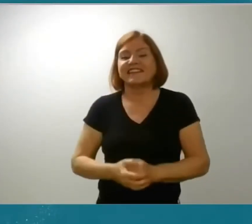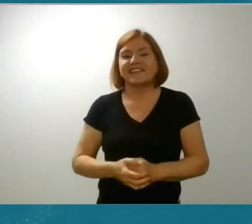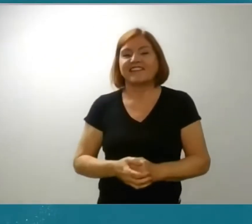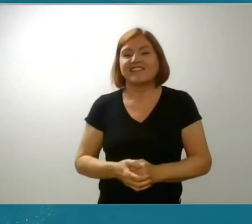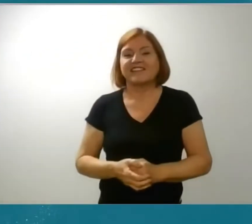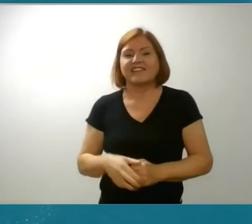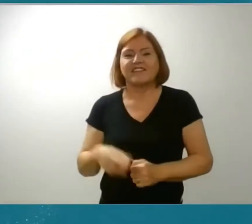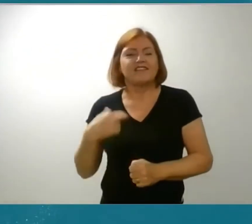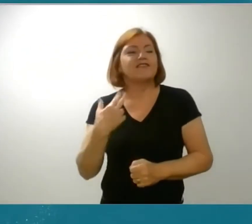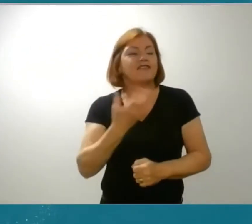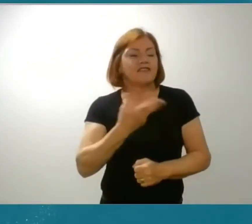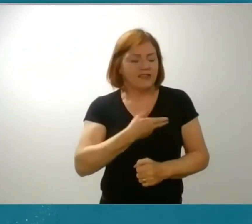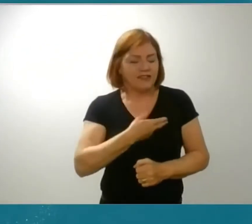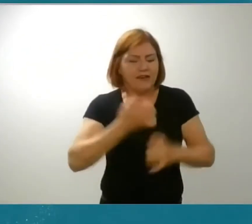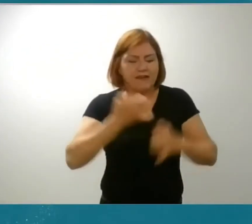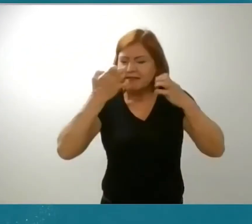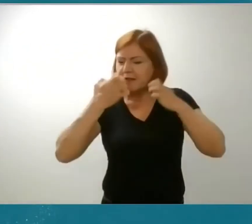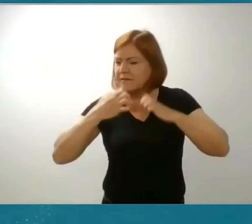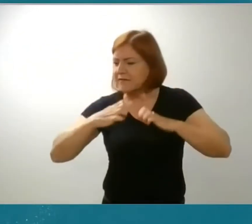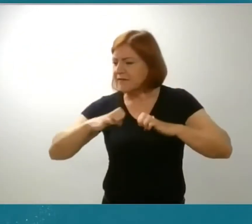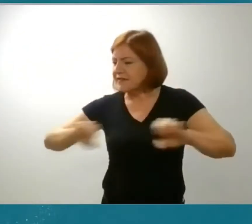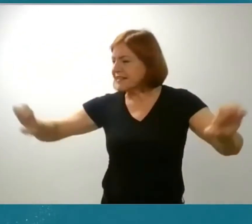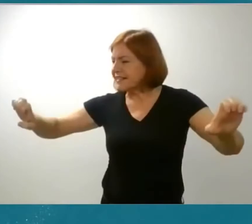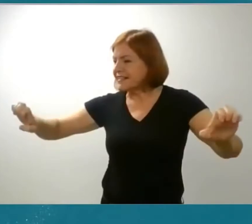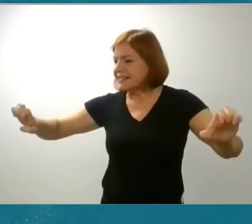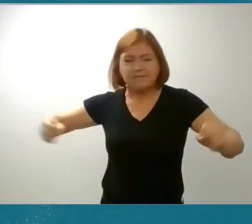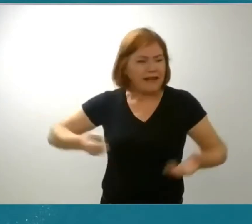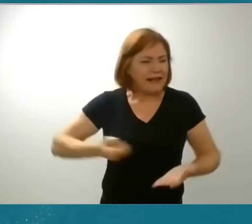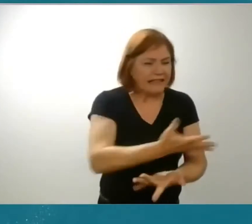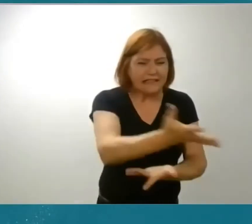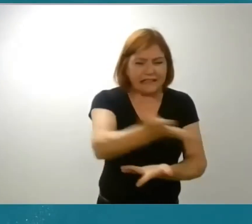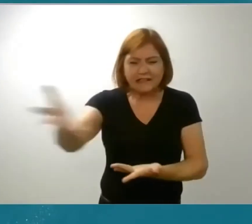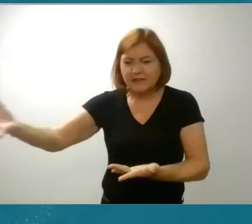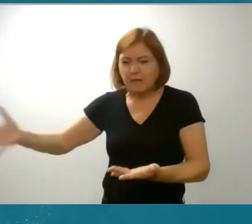do reino dos céus comanda um exército.